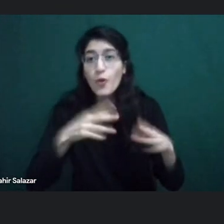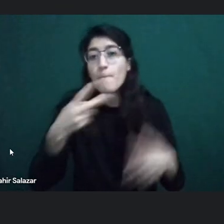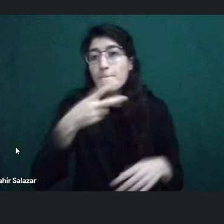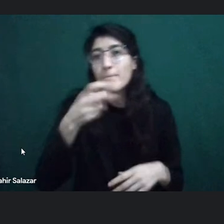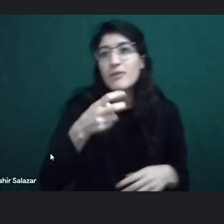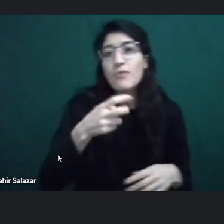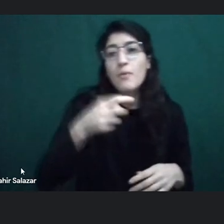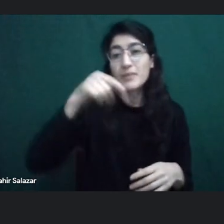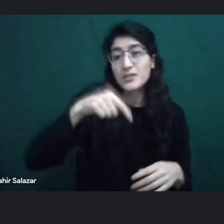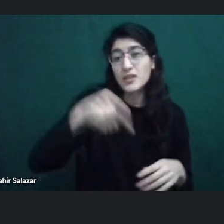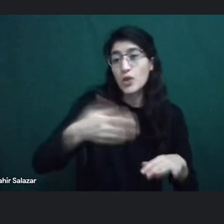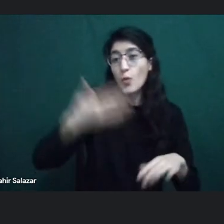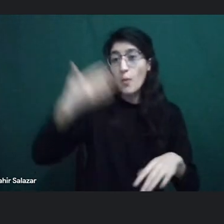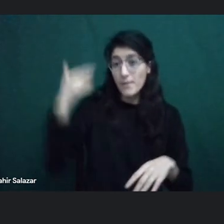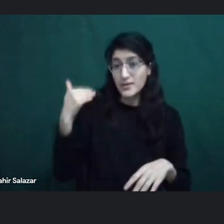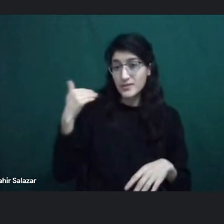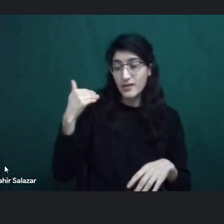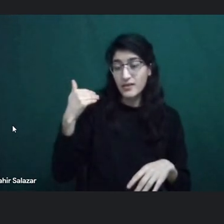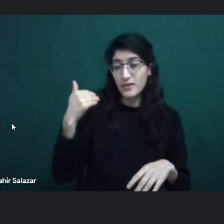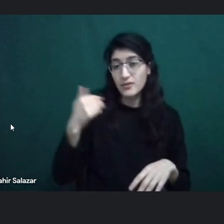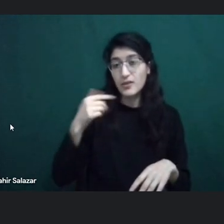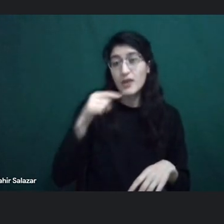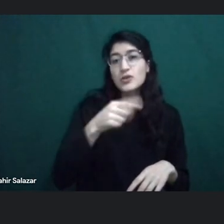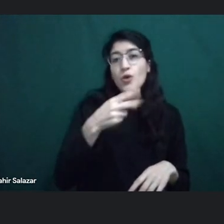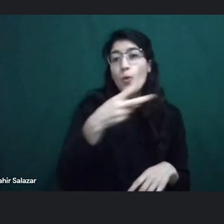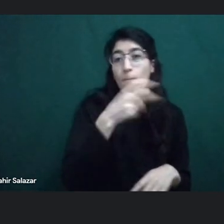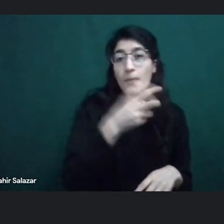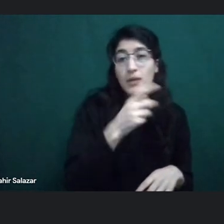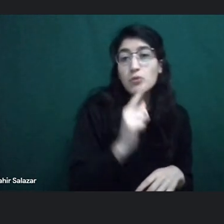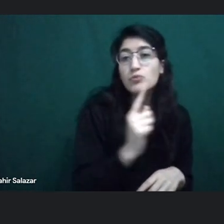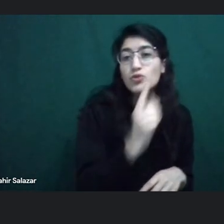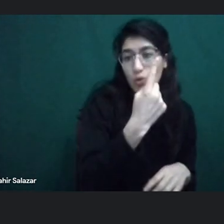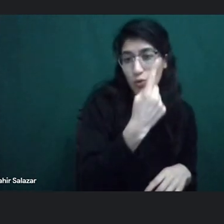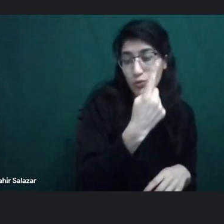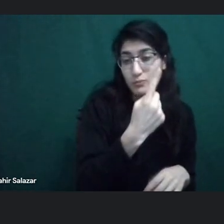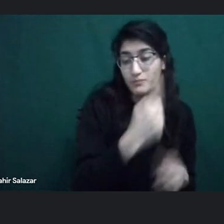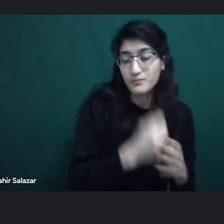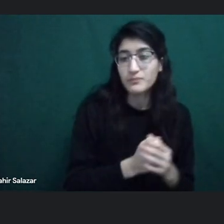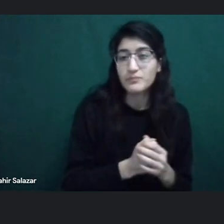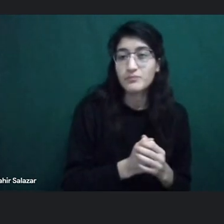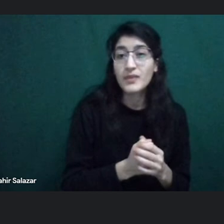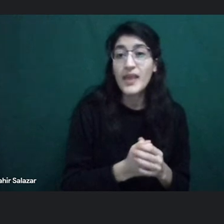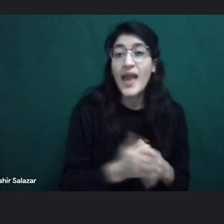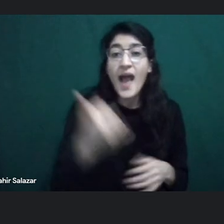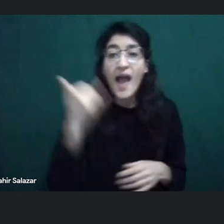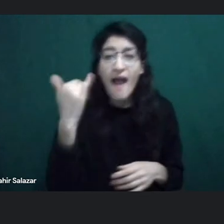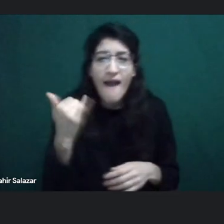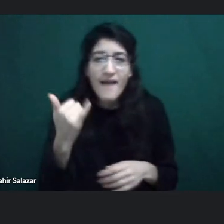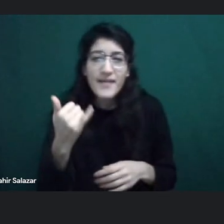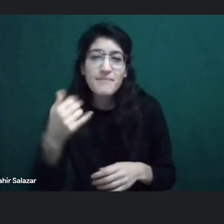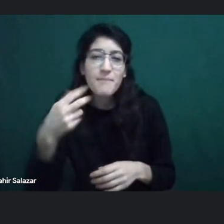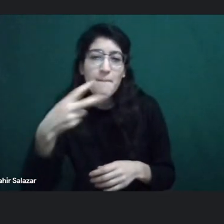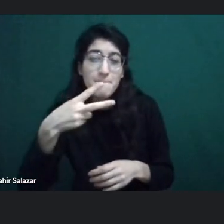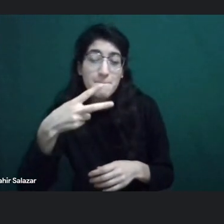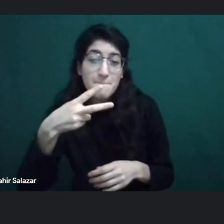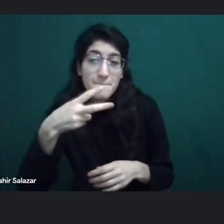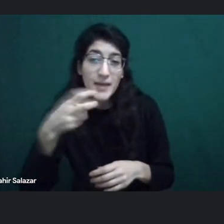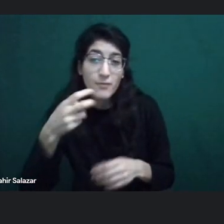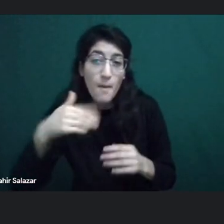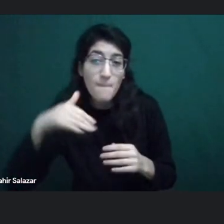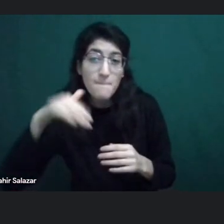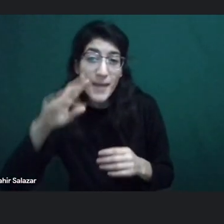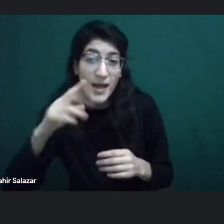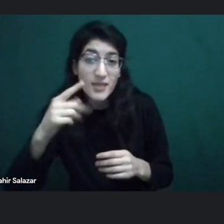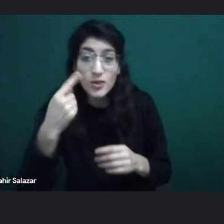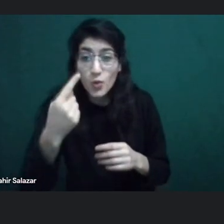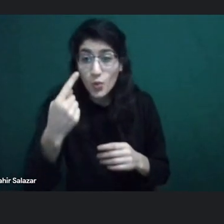cuando es un verbo solo. Cuando tiene más de un verbo, vamos a ver que hay distintos